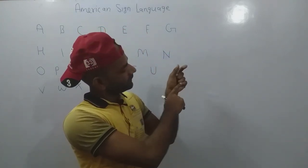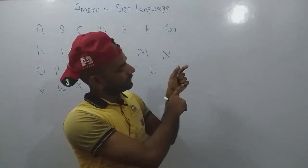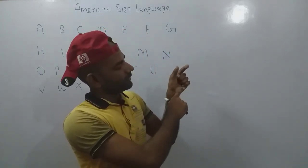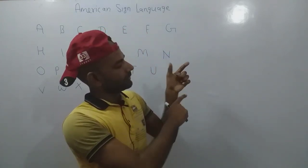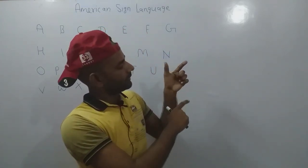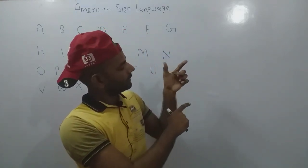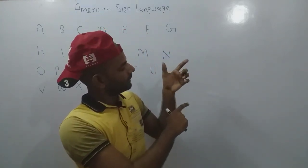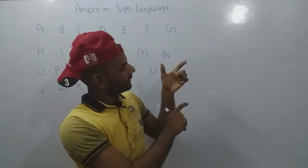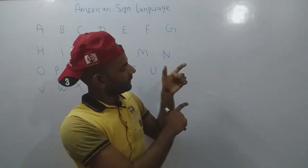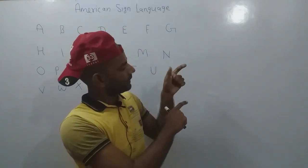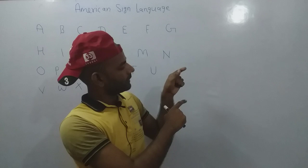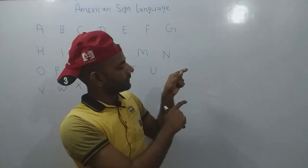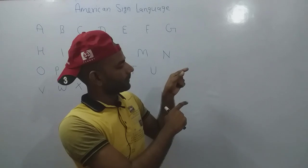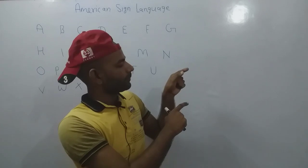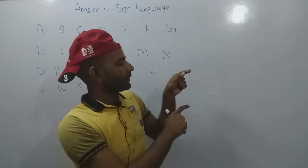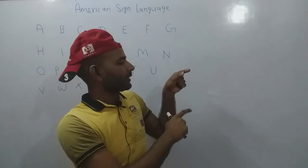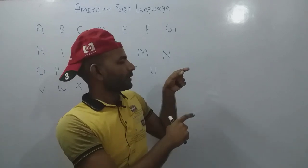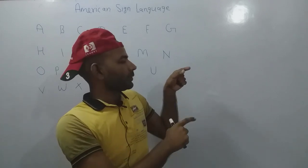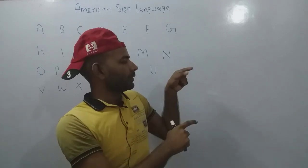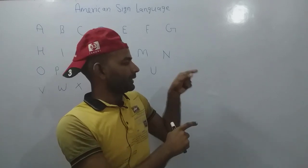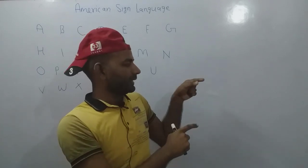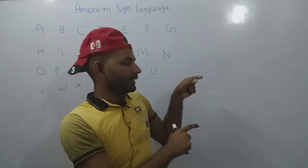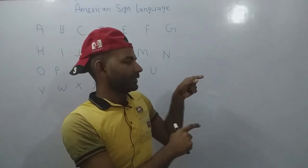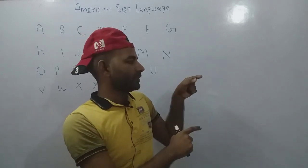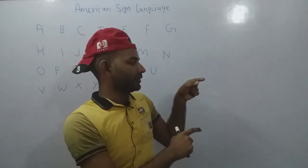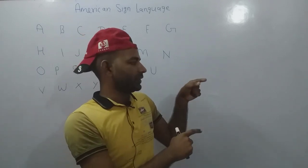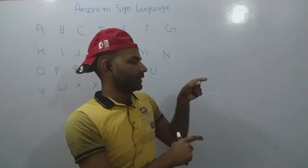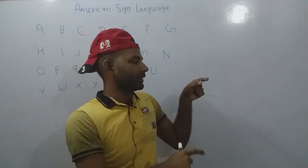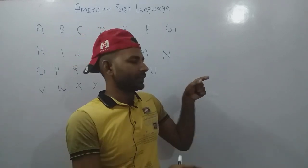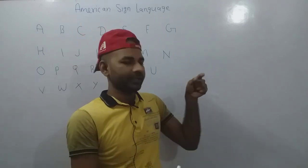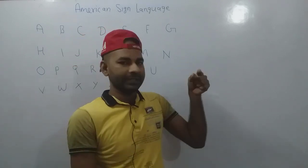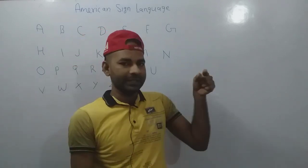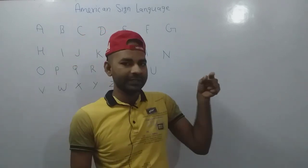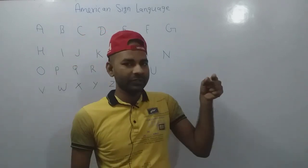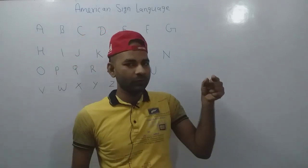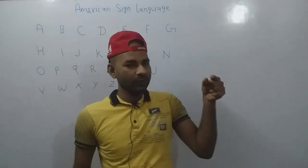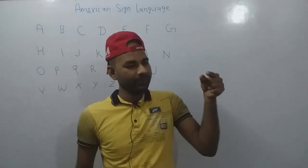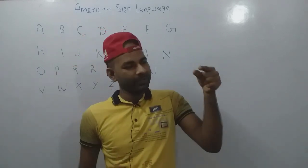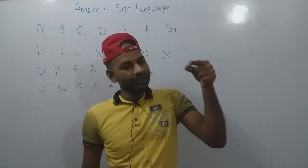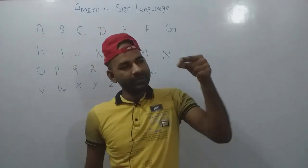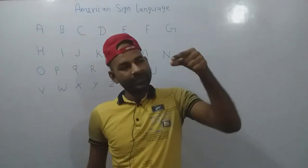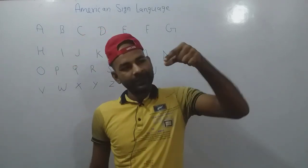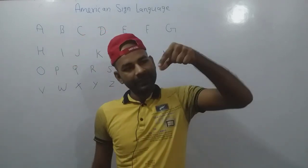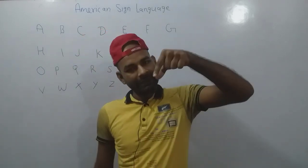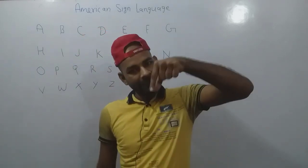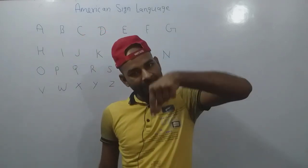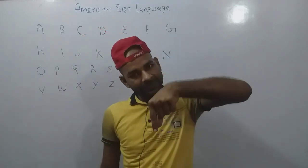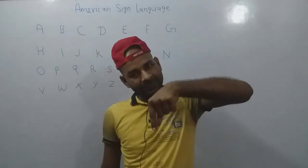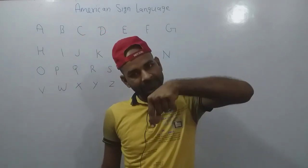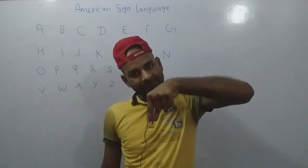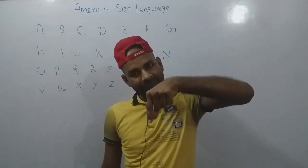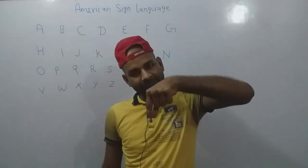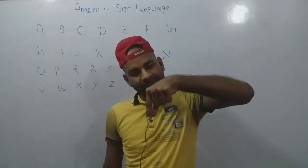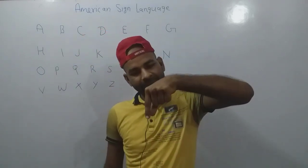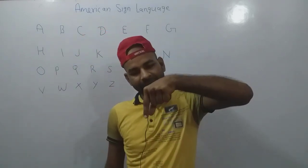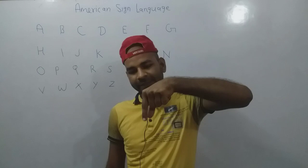इस तरह से, एक ऐसे। तो ये G, इसी G को आप लाके ऐसे कर दीजिए, इस तरह